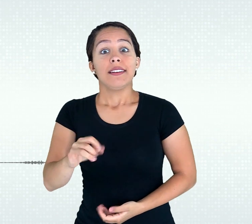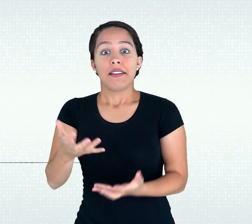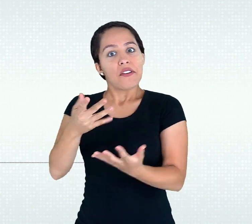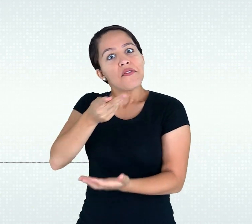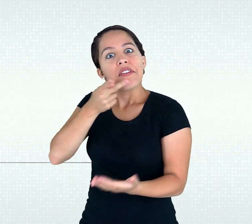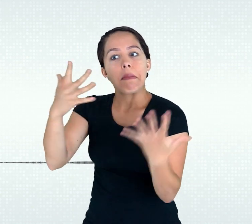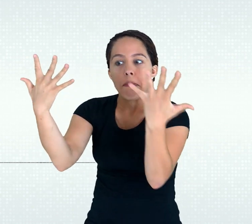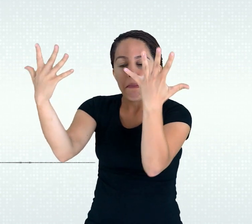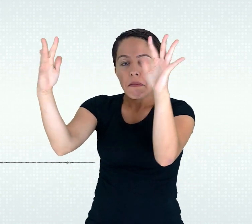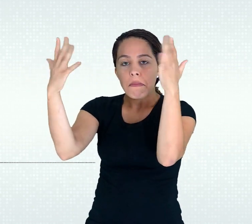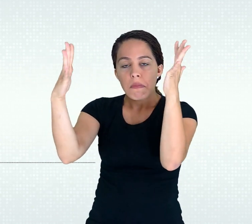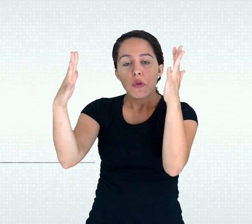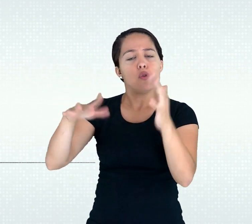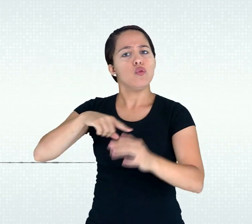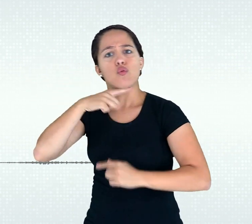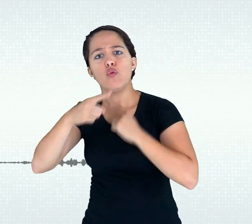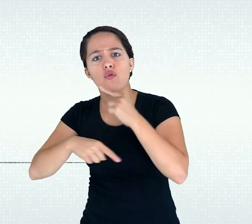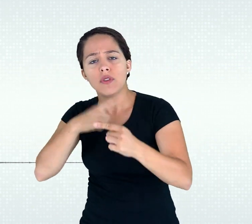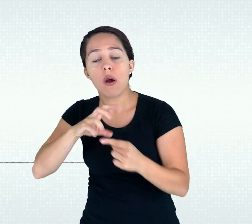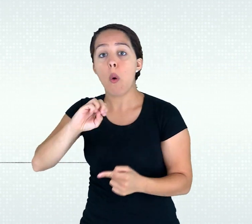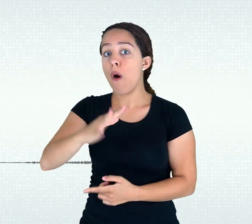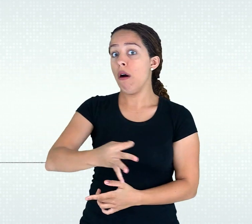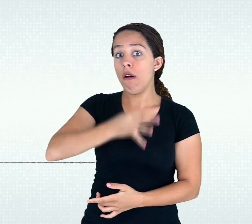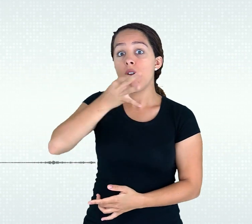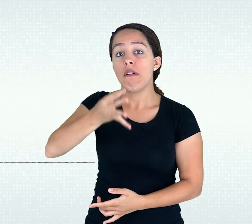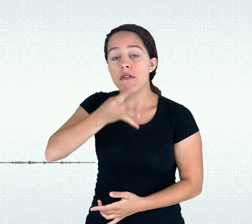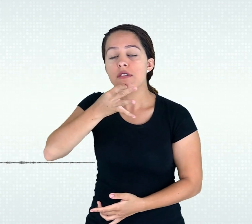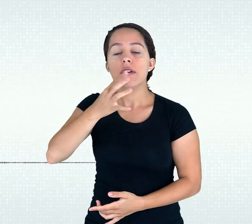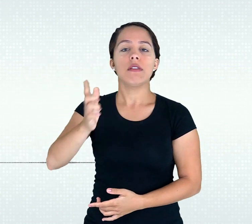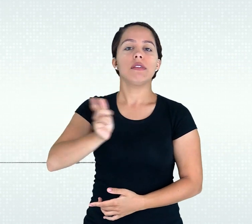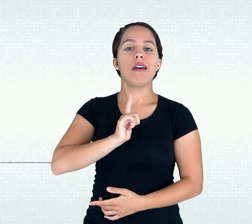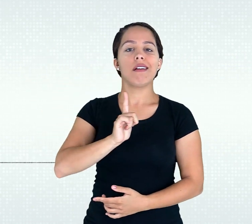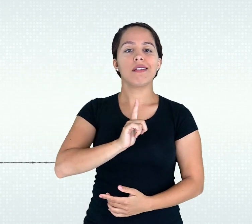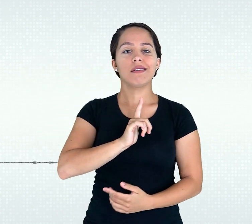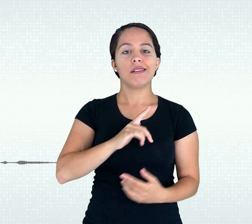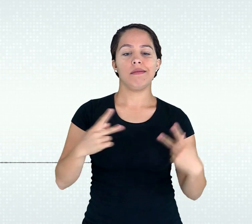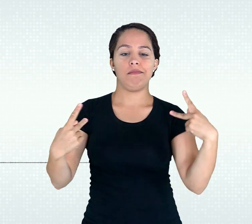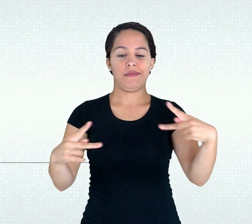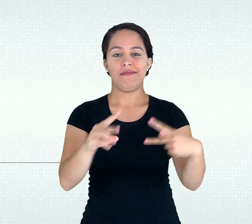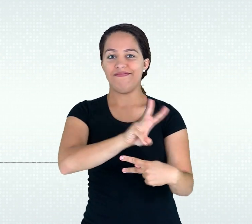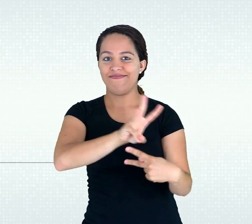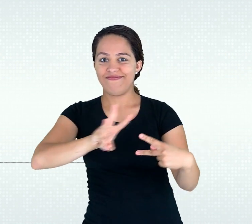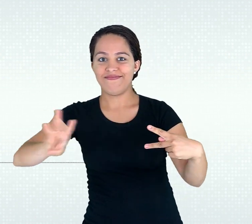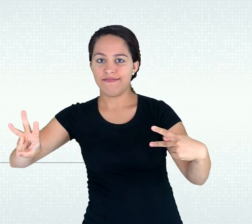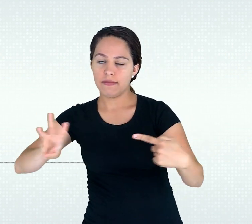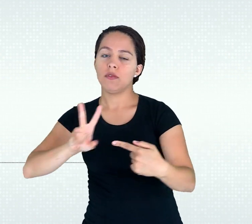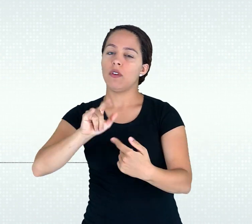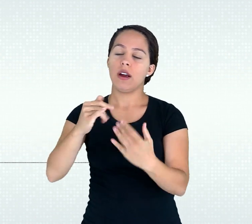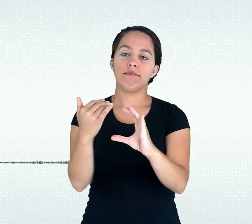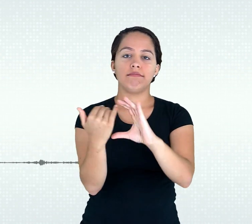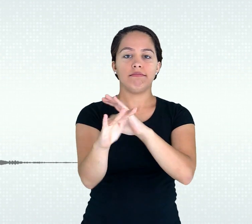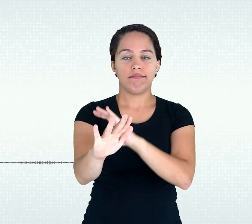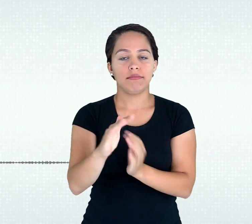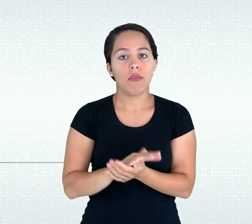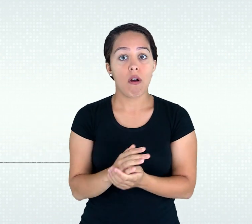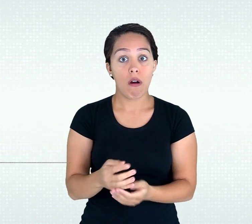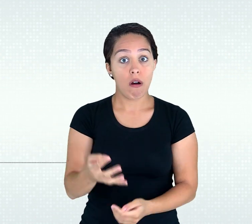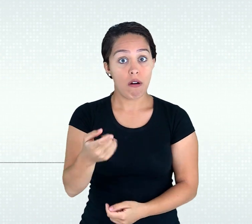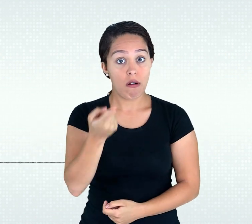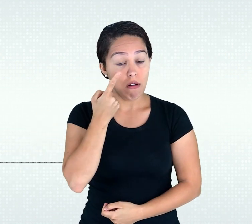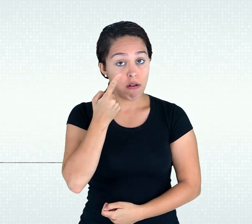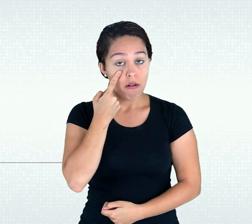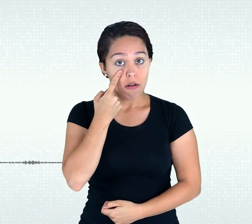elogio dúvida ou crítica envie pelo link disponibilizado fique